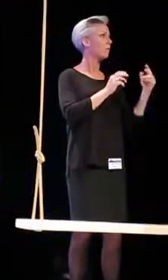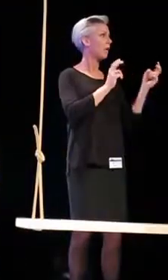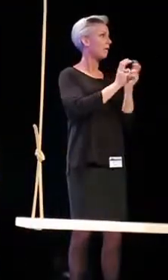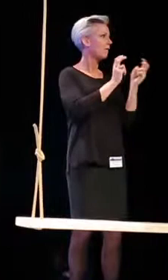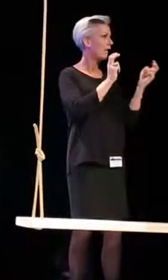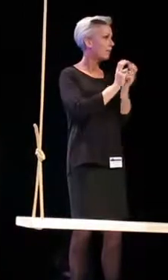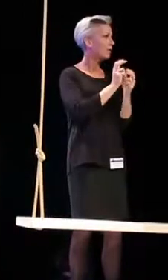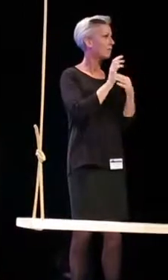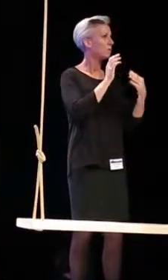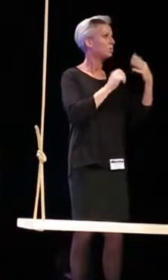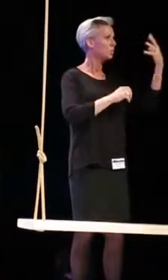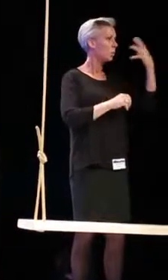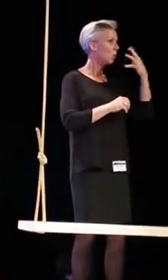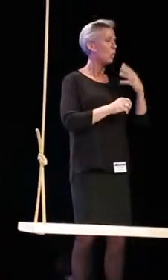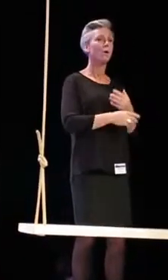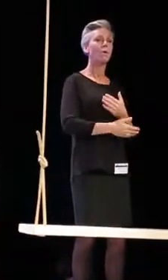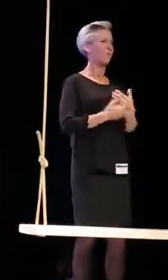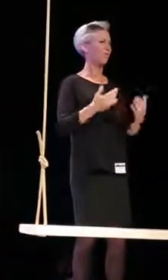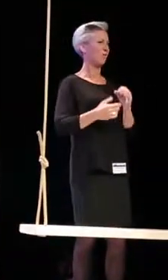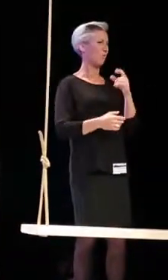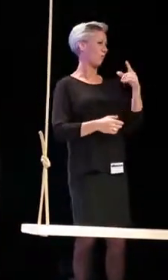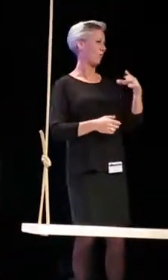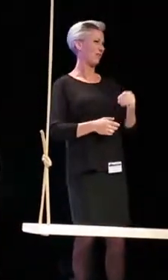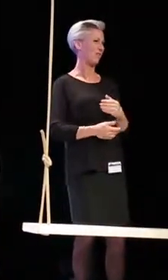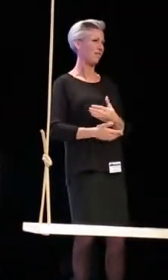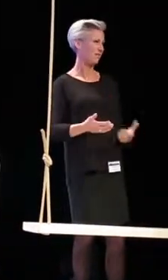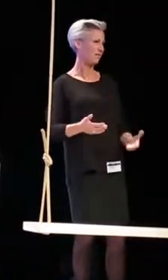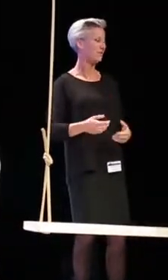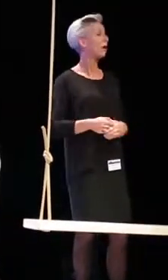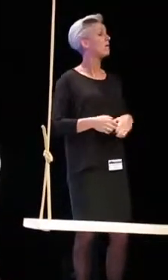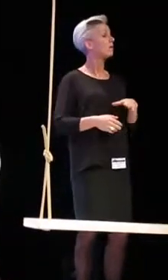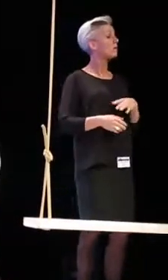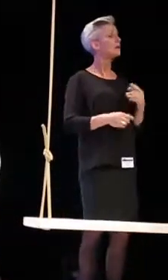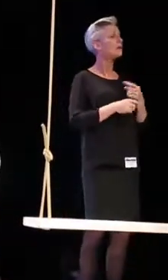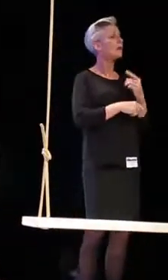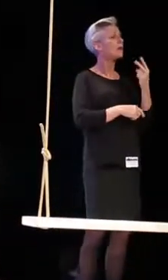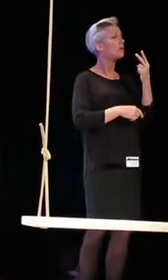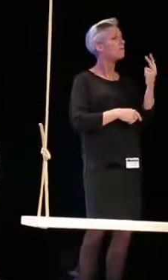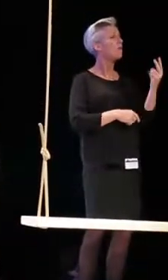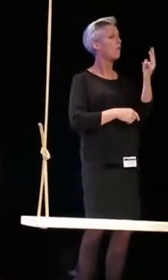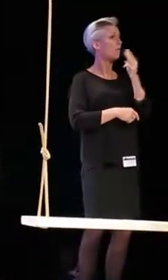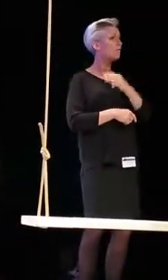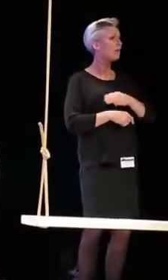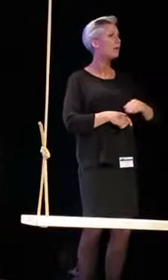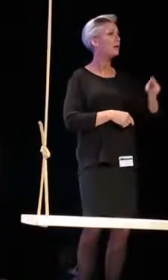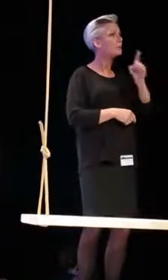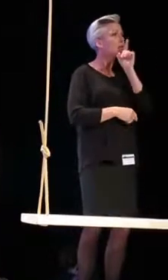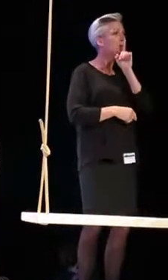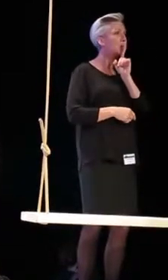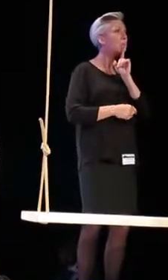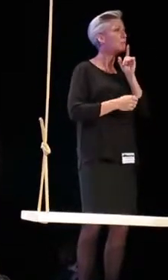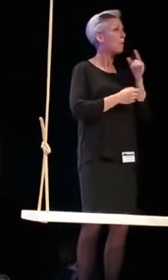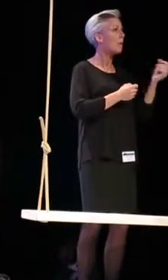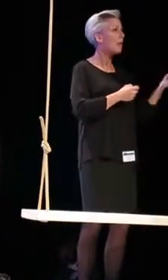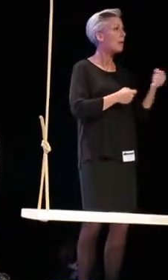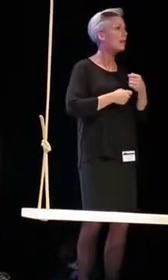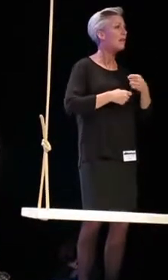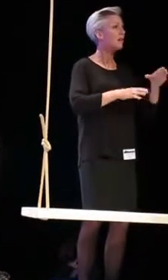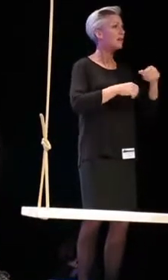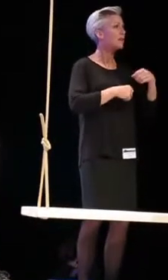oligopola energileverantörer utan från över 2 miljoner småskaliga entreprenörer som ligger och levererar in i nätet. Vi